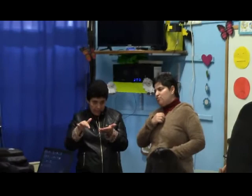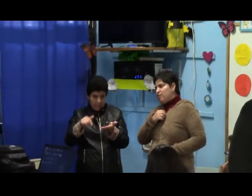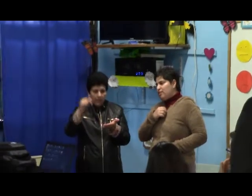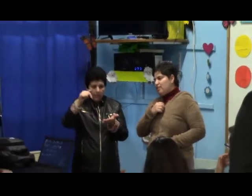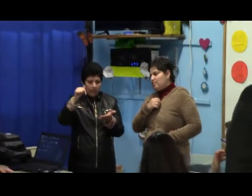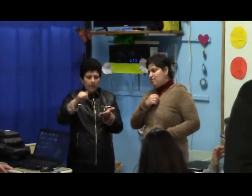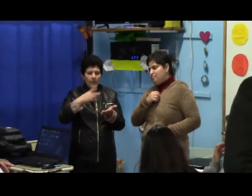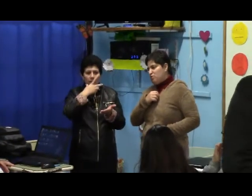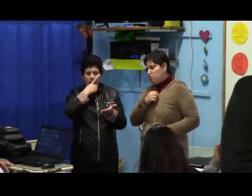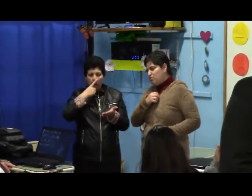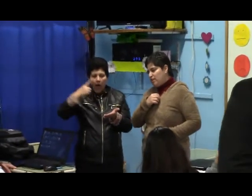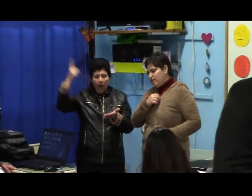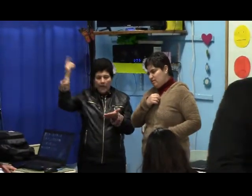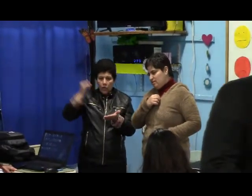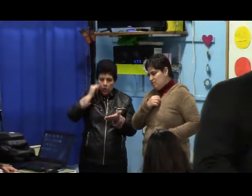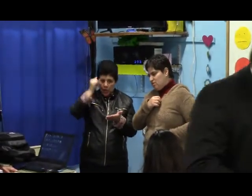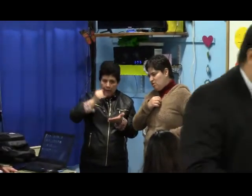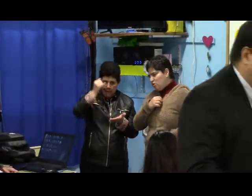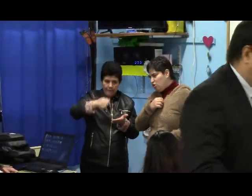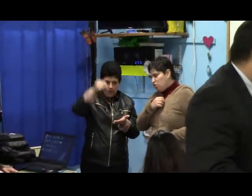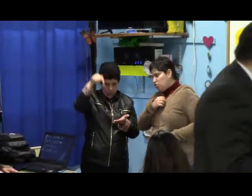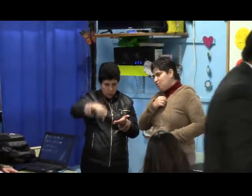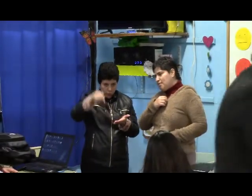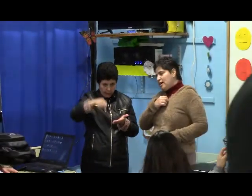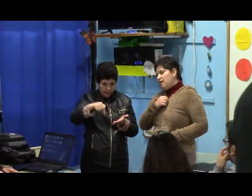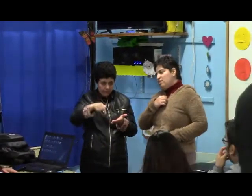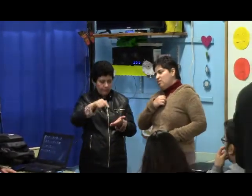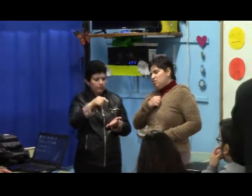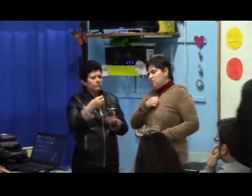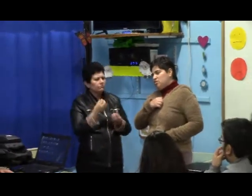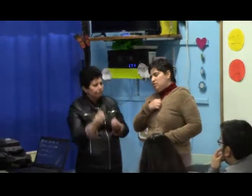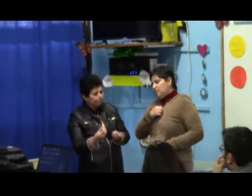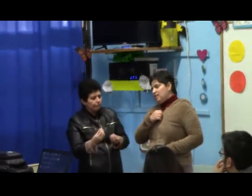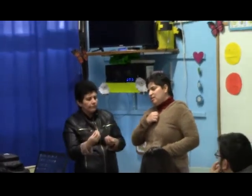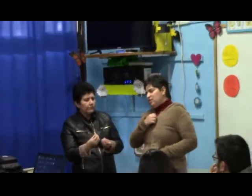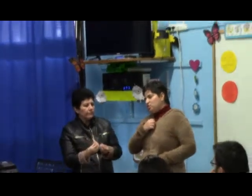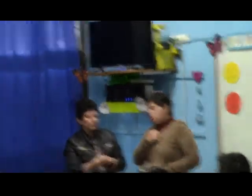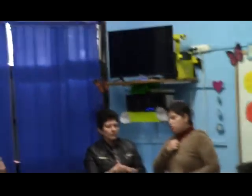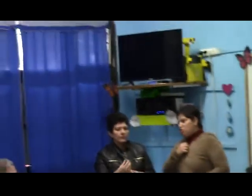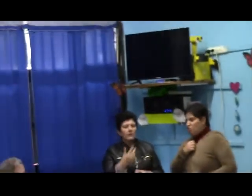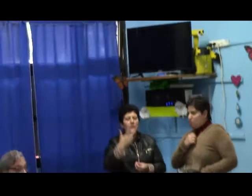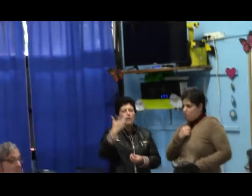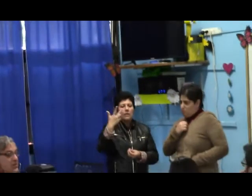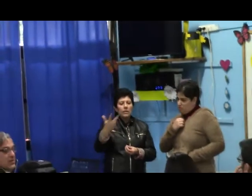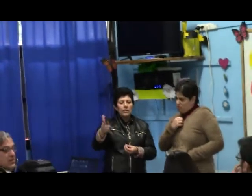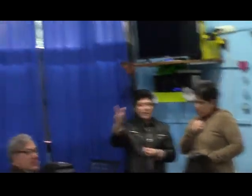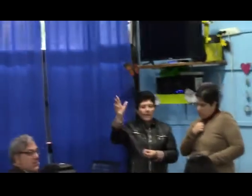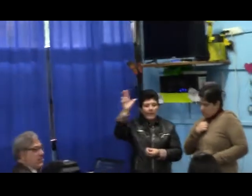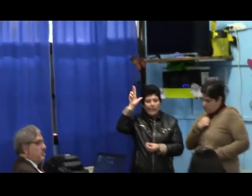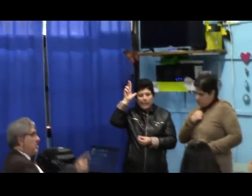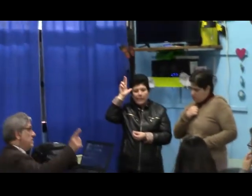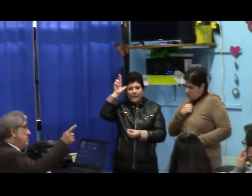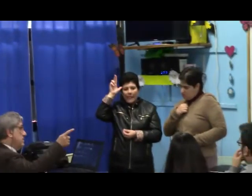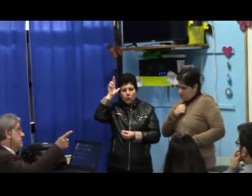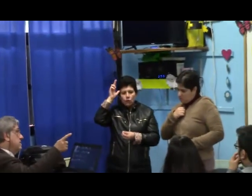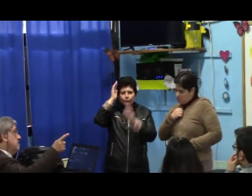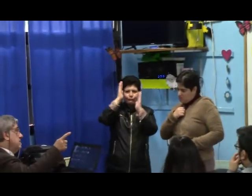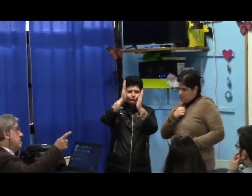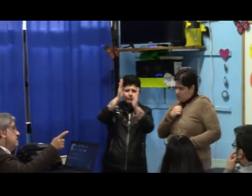hoy, que fue la que siempre tuve, ocupa 38 tomos. ¿Cómo